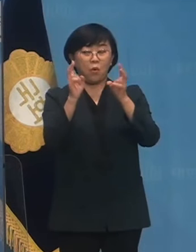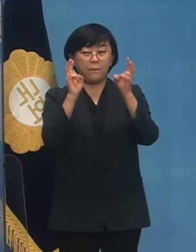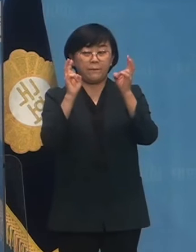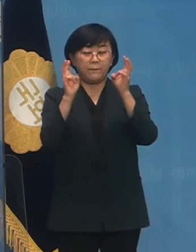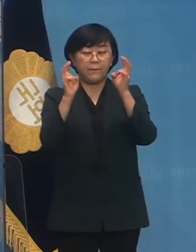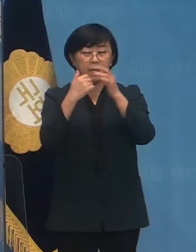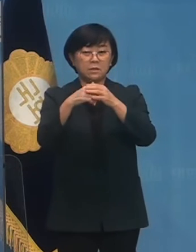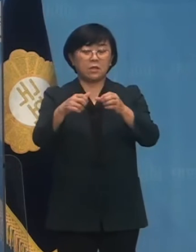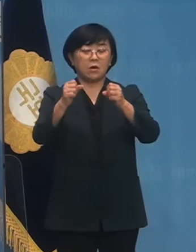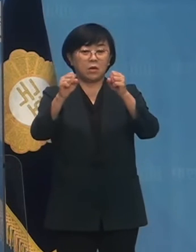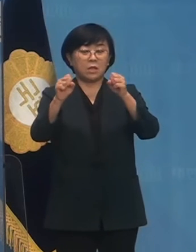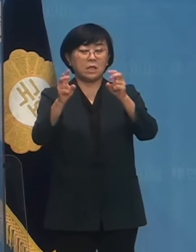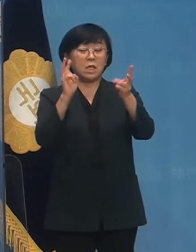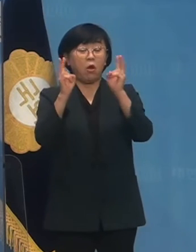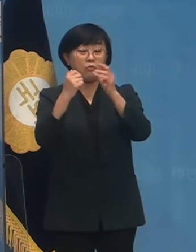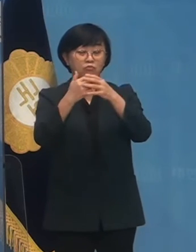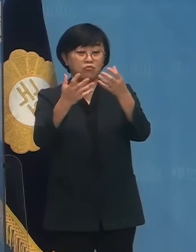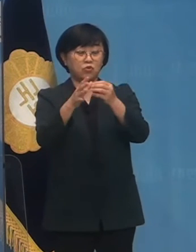중소벤처기업부 장관은